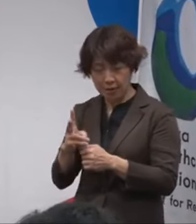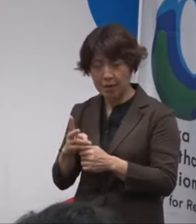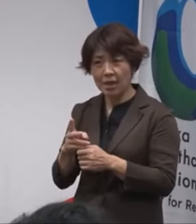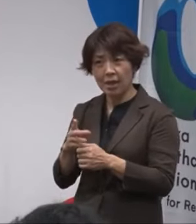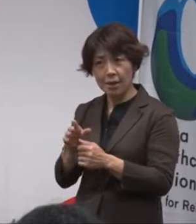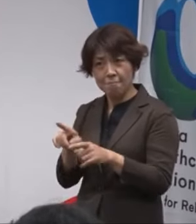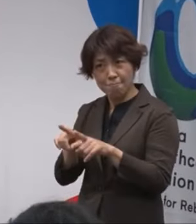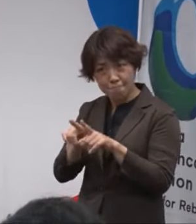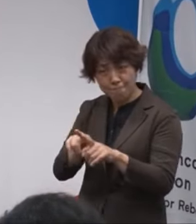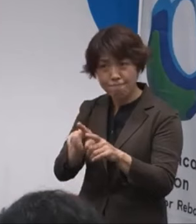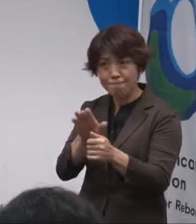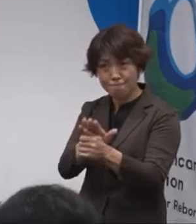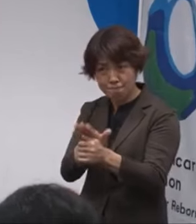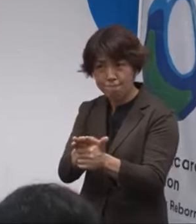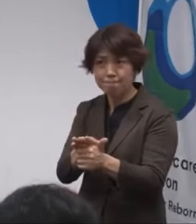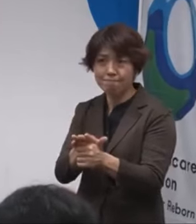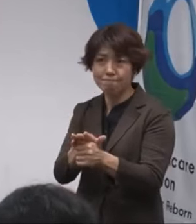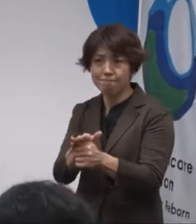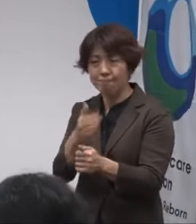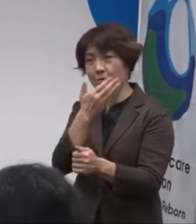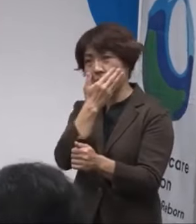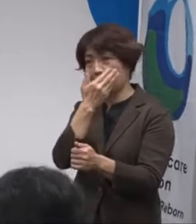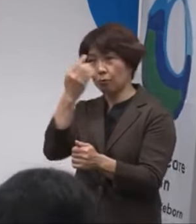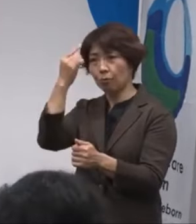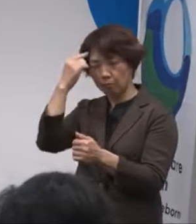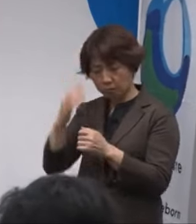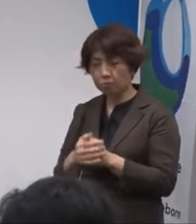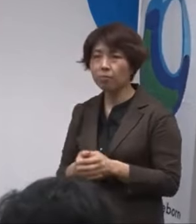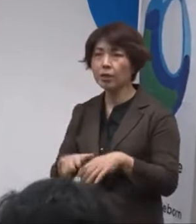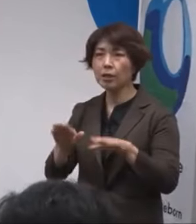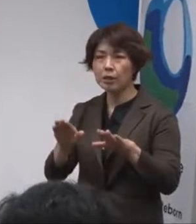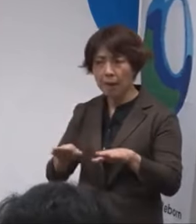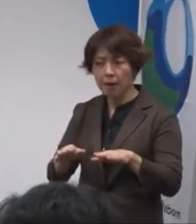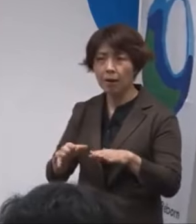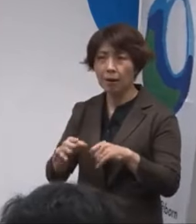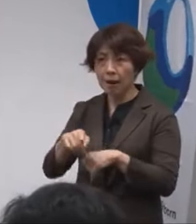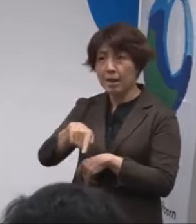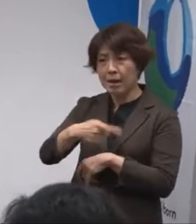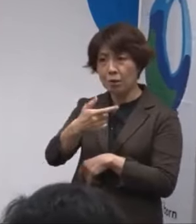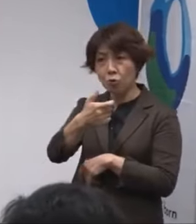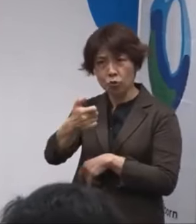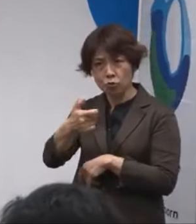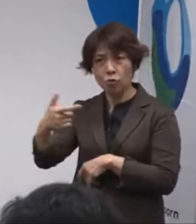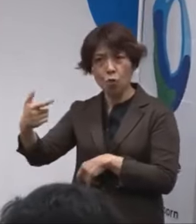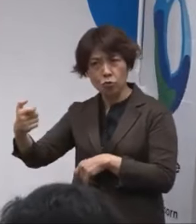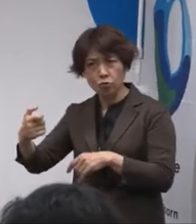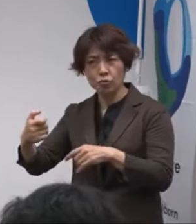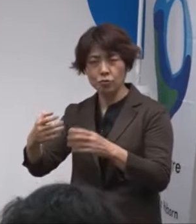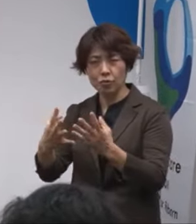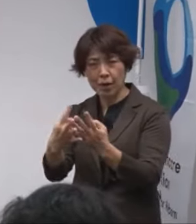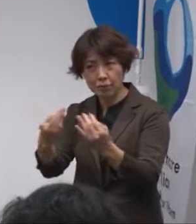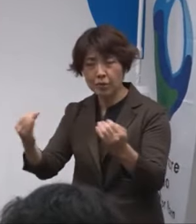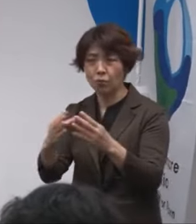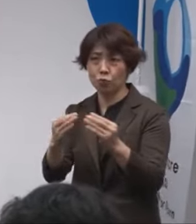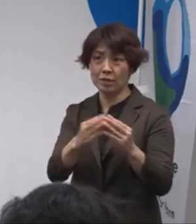いくことが大切だと思います。現状150から160多くの国が手を挙げてもらってくれてますので、